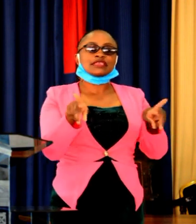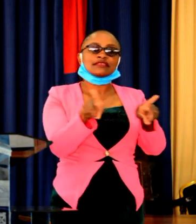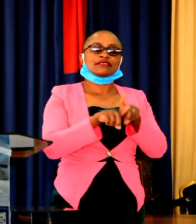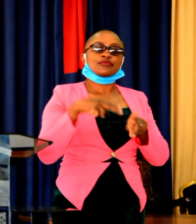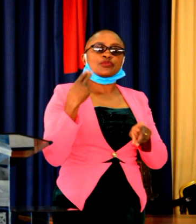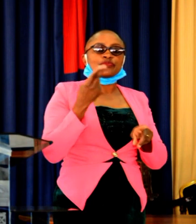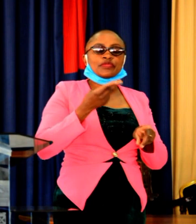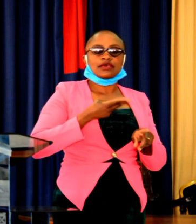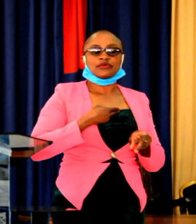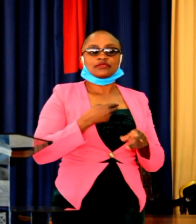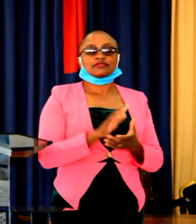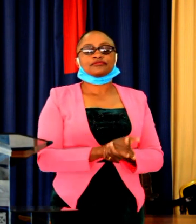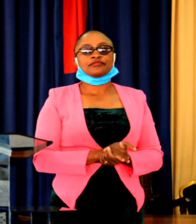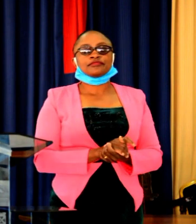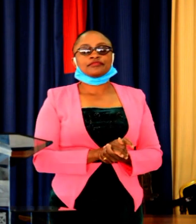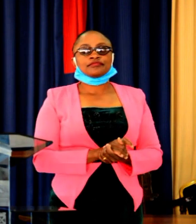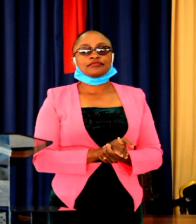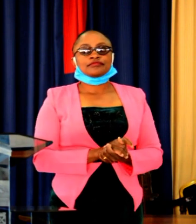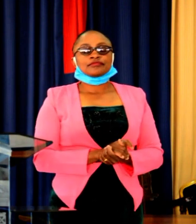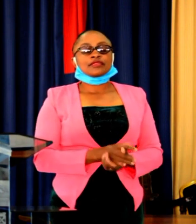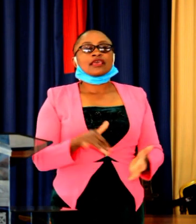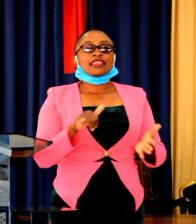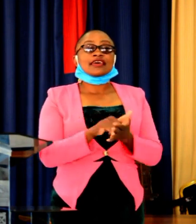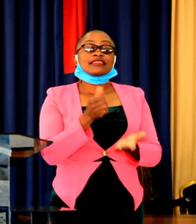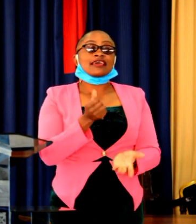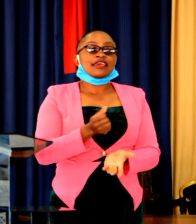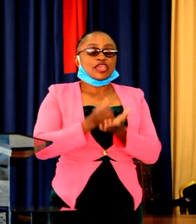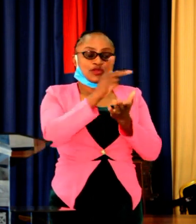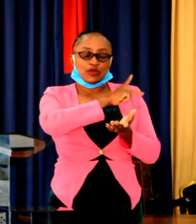Mawazo yake sio kama yetu. Yule personal assistant